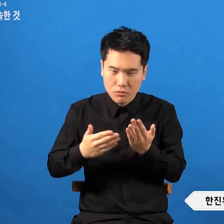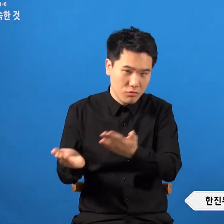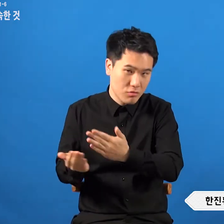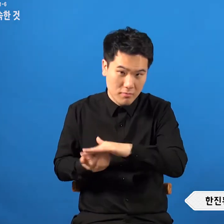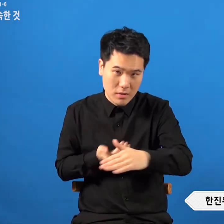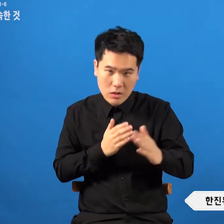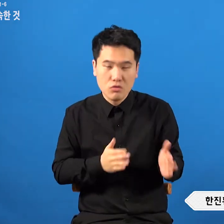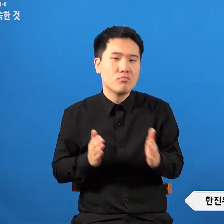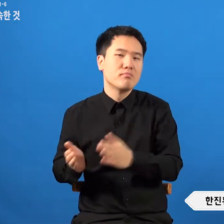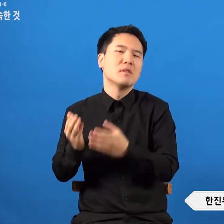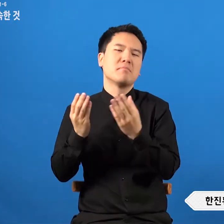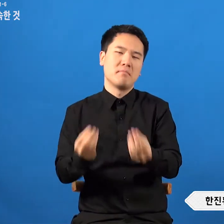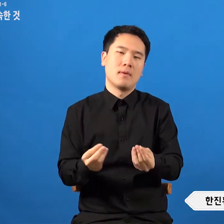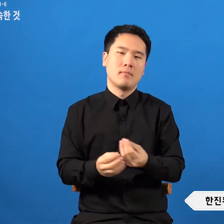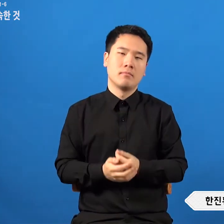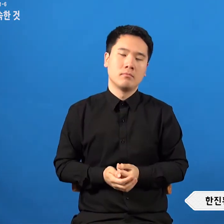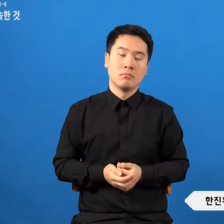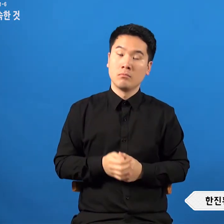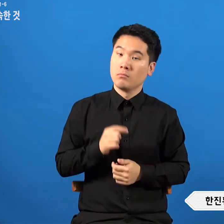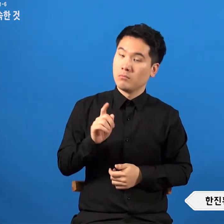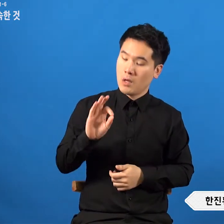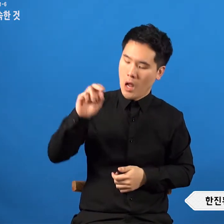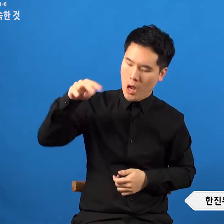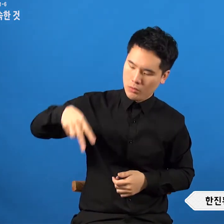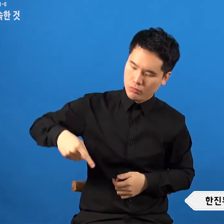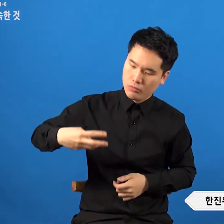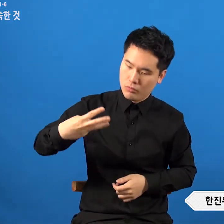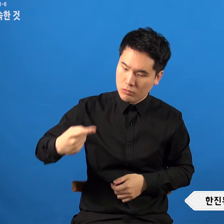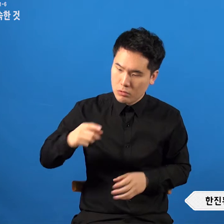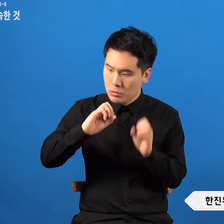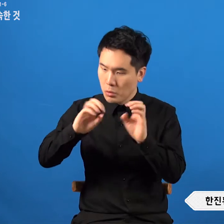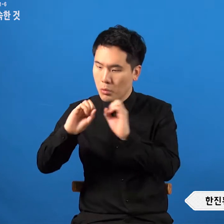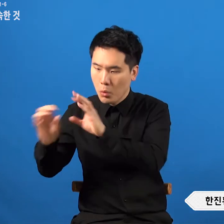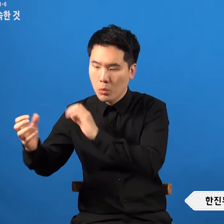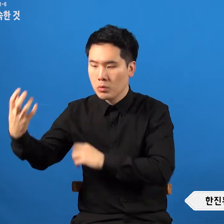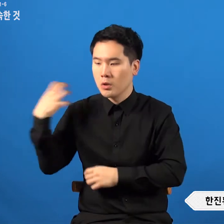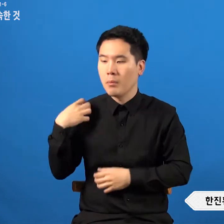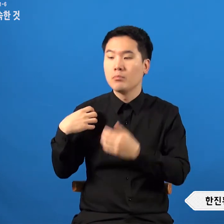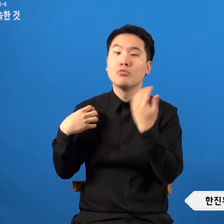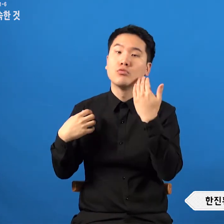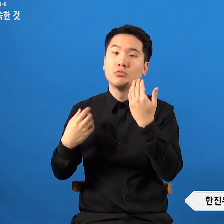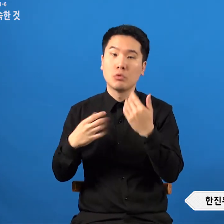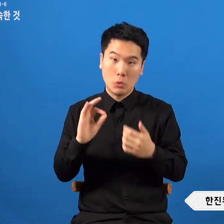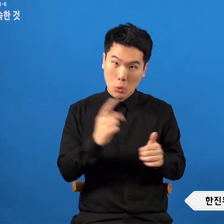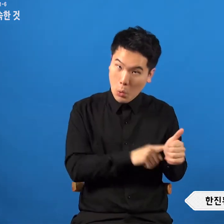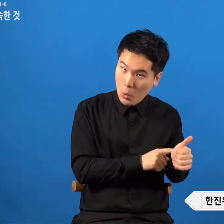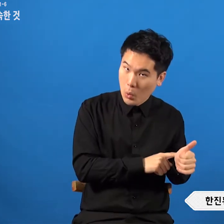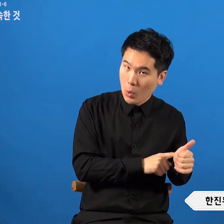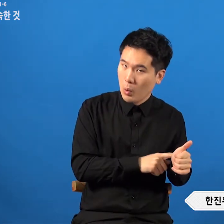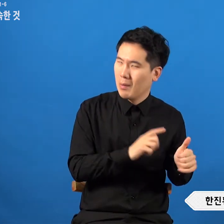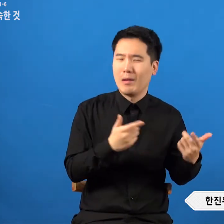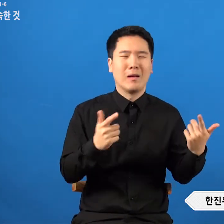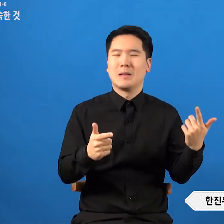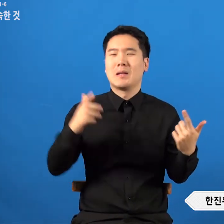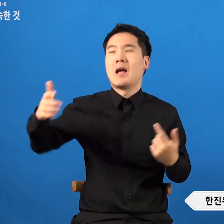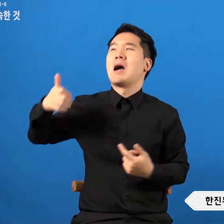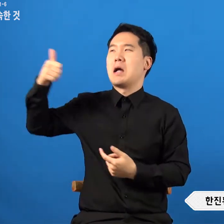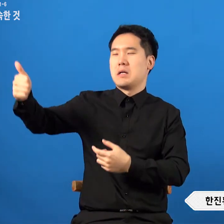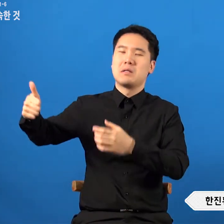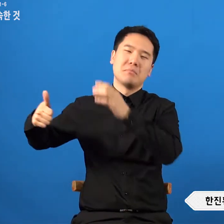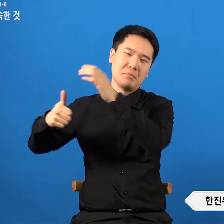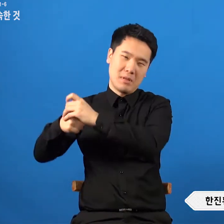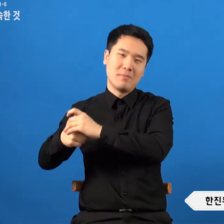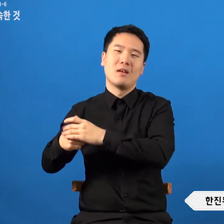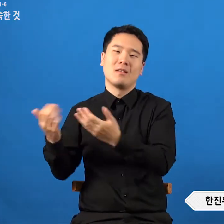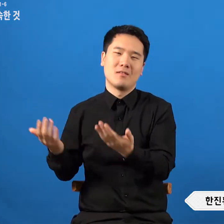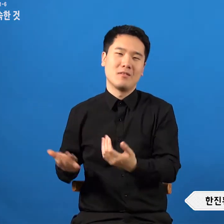계셨습니다. 그렇다면 아수르 선교는 요나가 한 겁니까? 하나님이 하신 겁니까? 하나님이